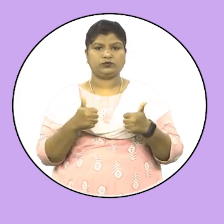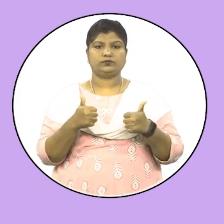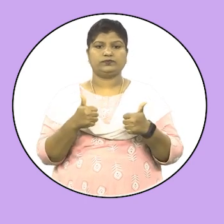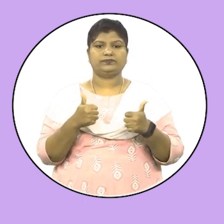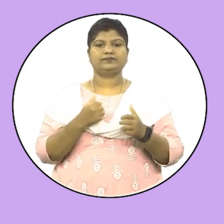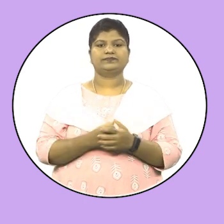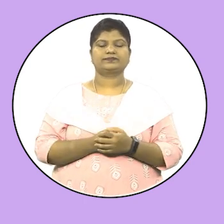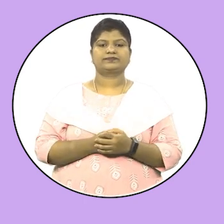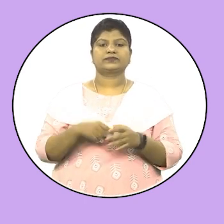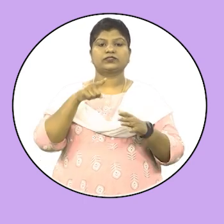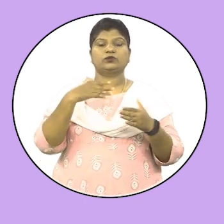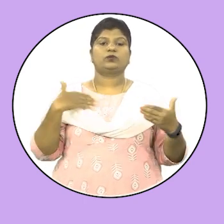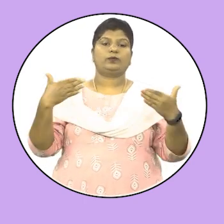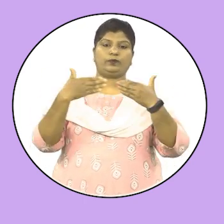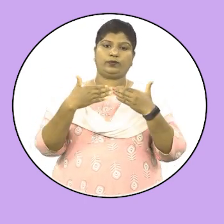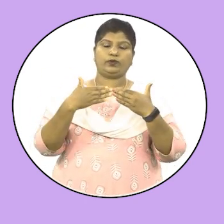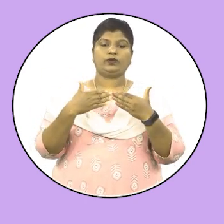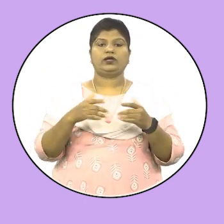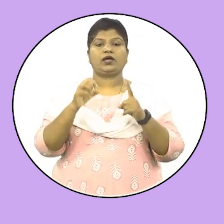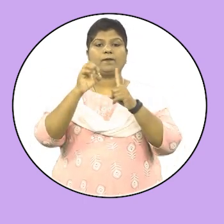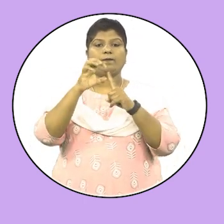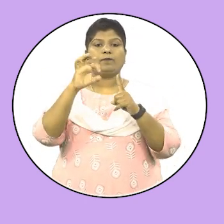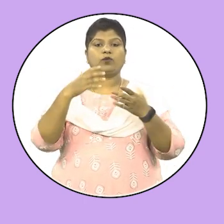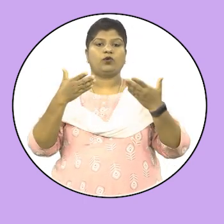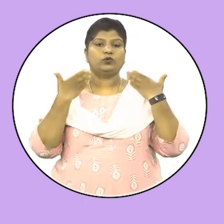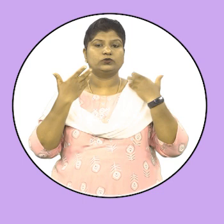वाहनों को ठीक से बनाए रखा जाना